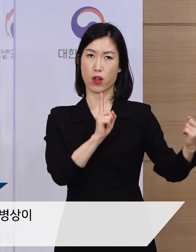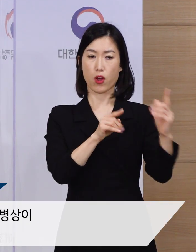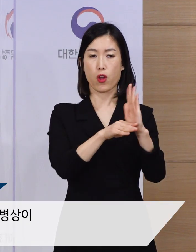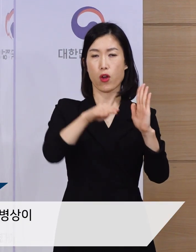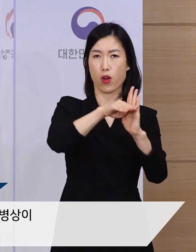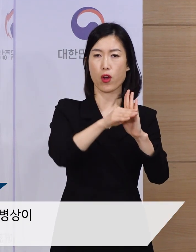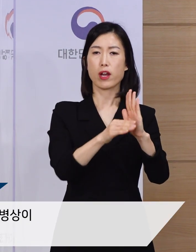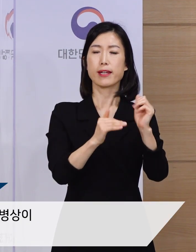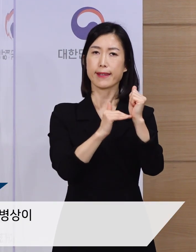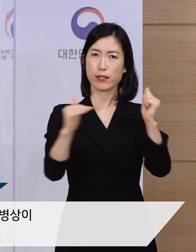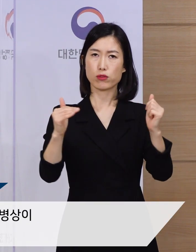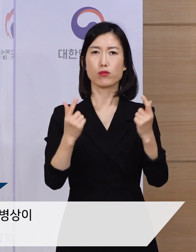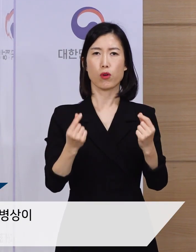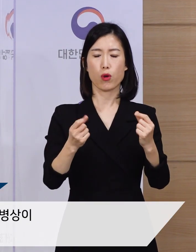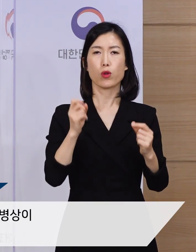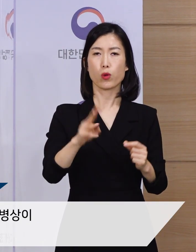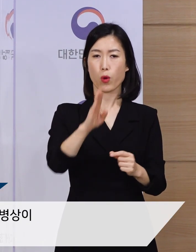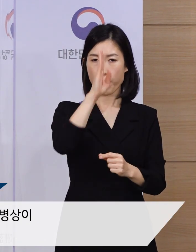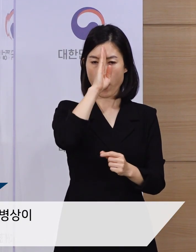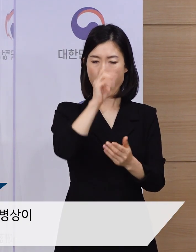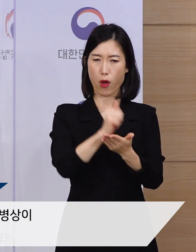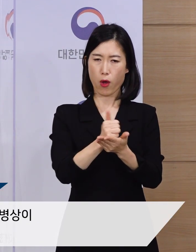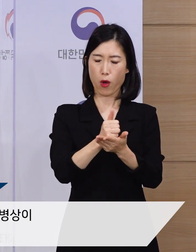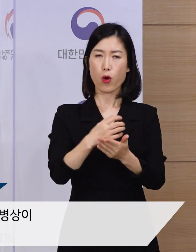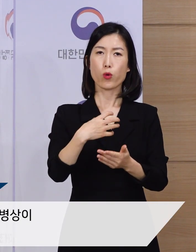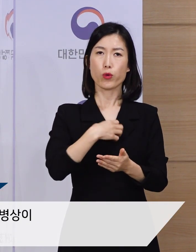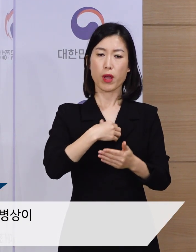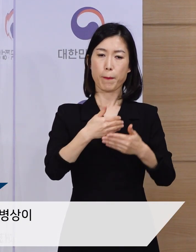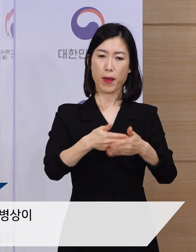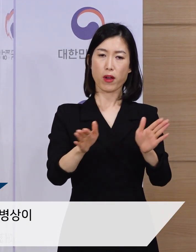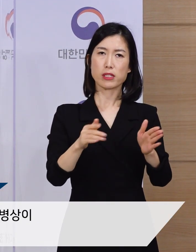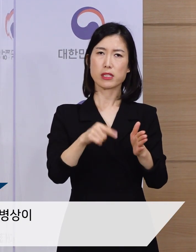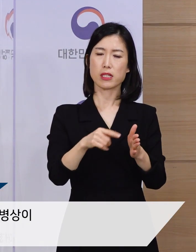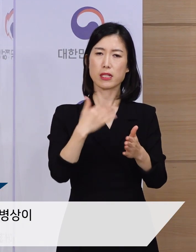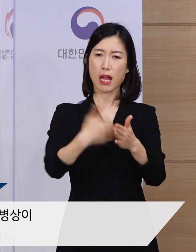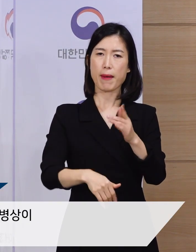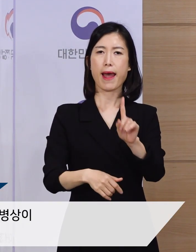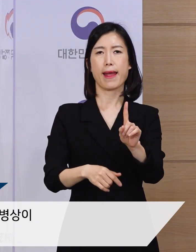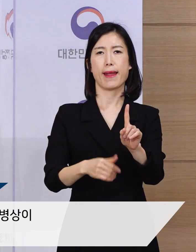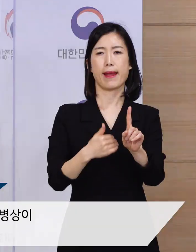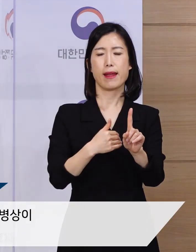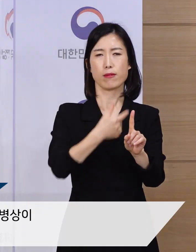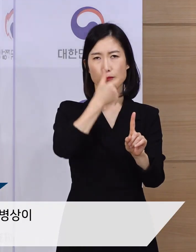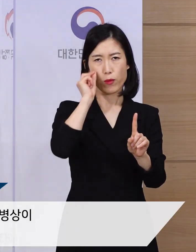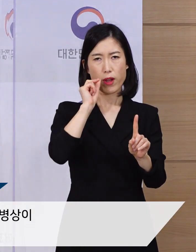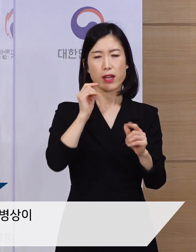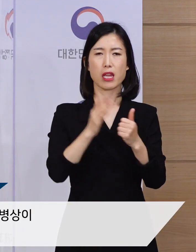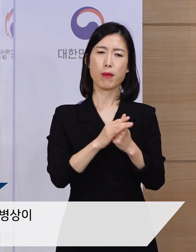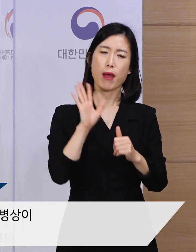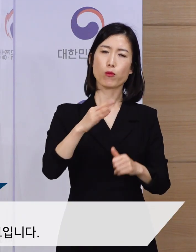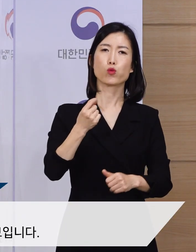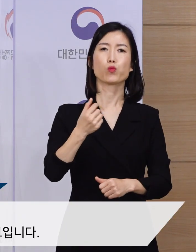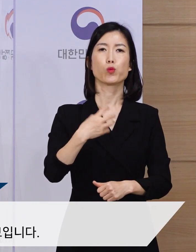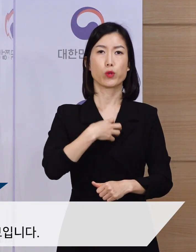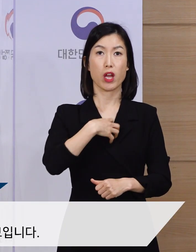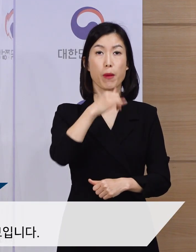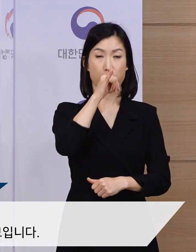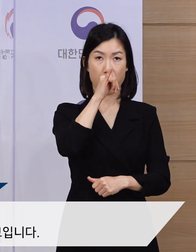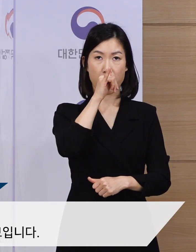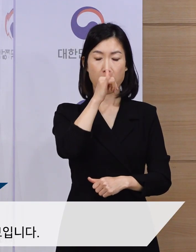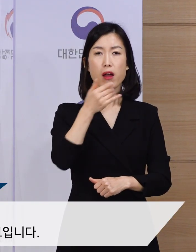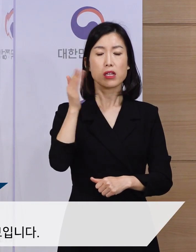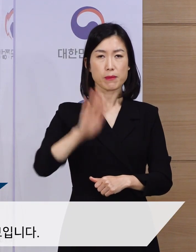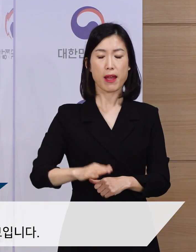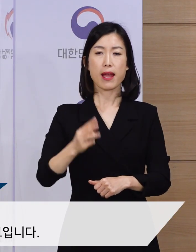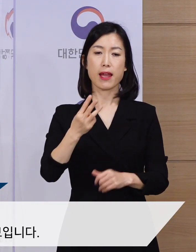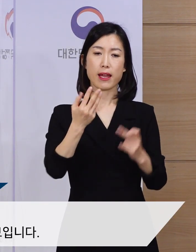점과 가용한 중환자 병상이 1개로 다소 부족한 점은 부정적인 요인이나